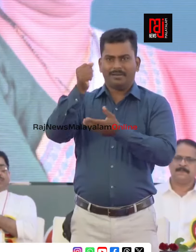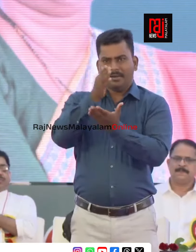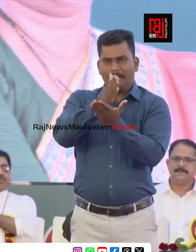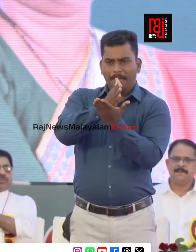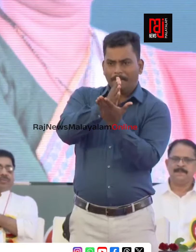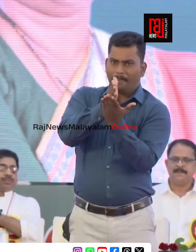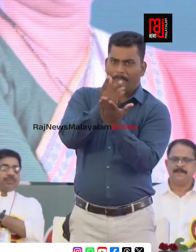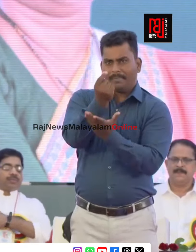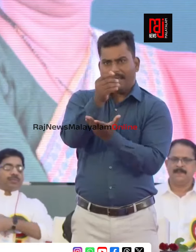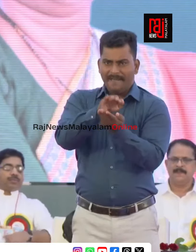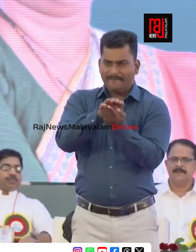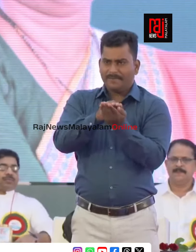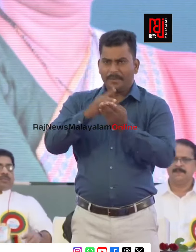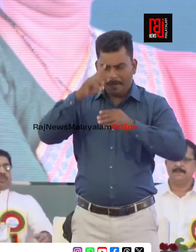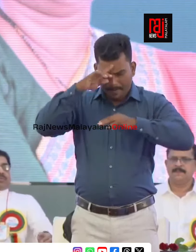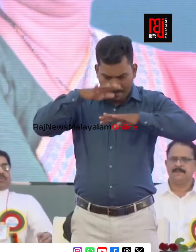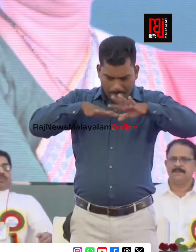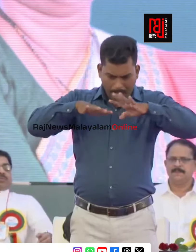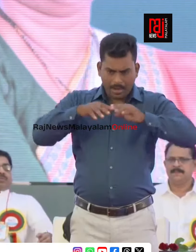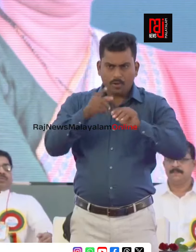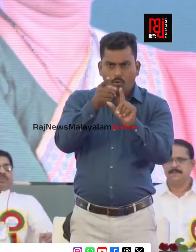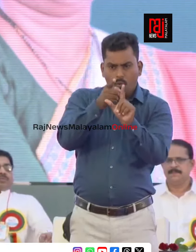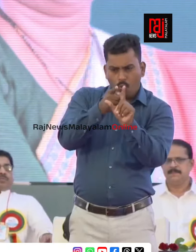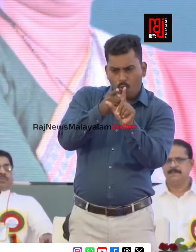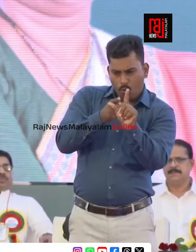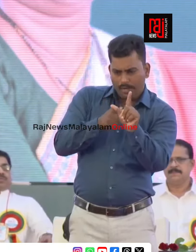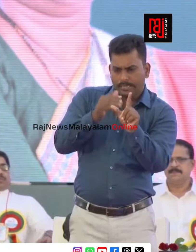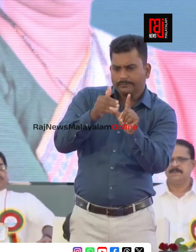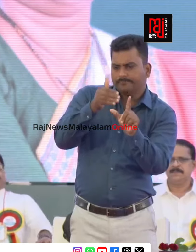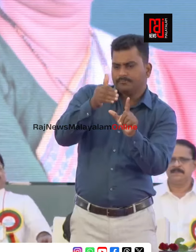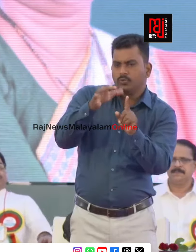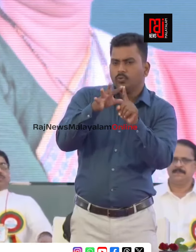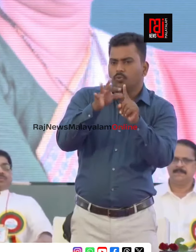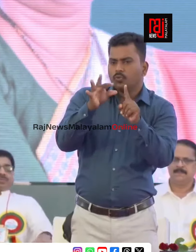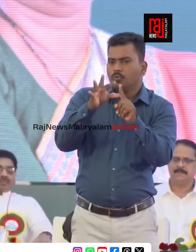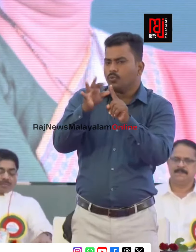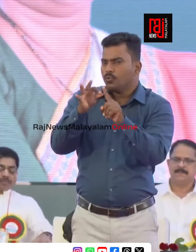അത്തരത്തിലുള്ള വികസന ഫണ്ടുണ്ട്. വാർഷിക സംസ്ഥാന